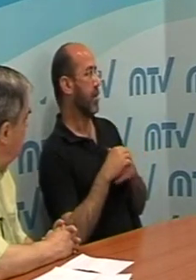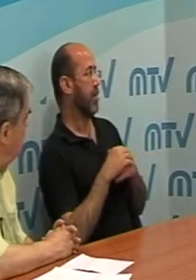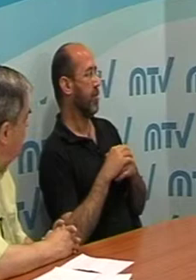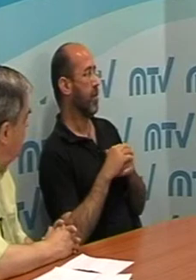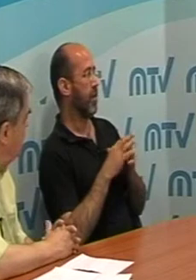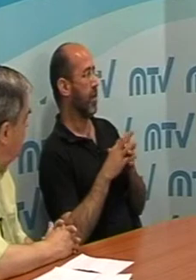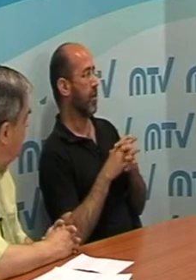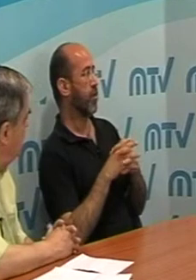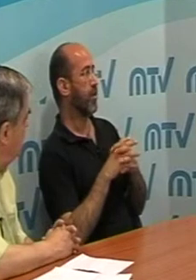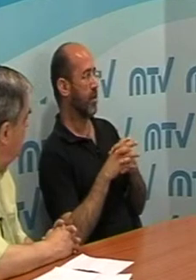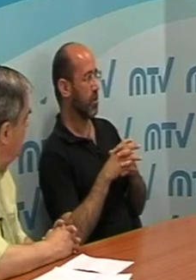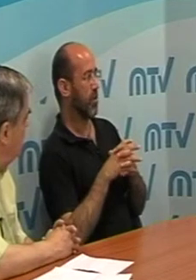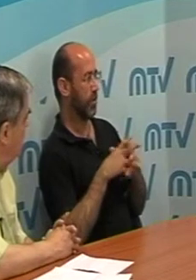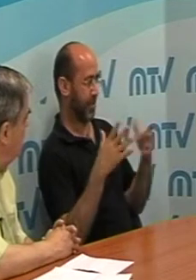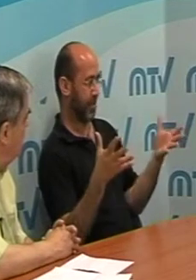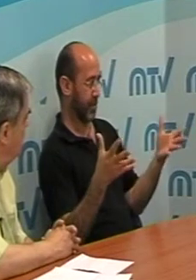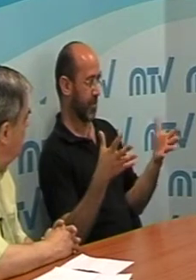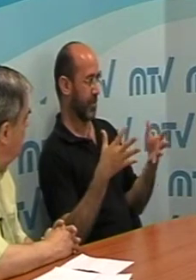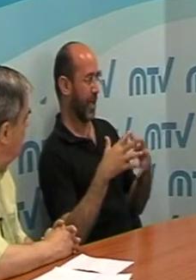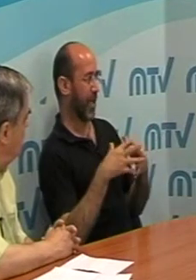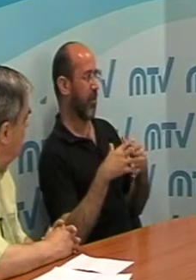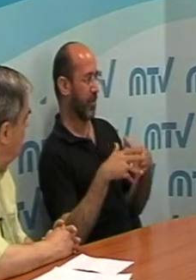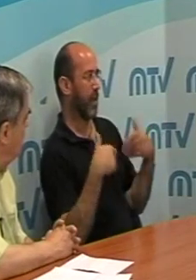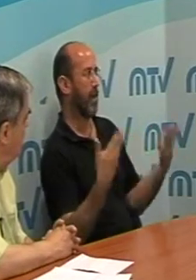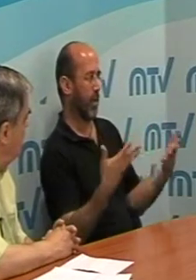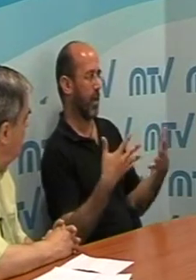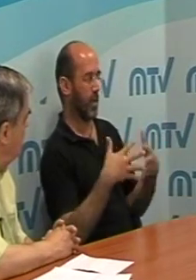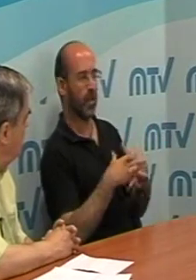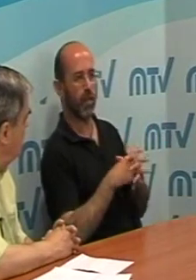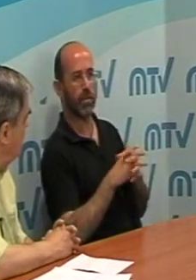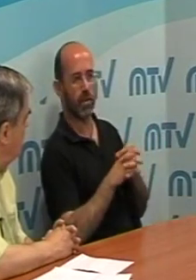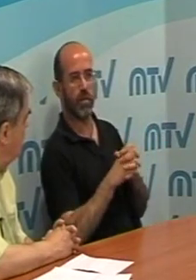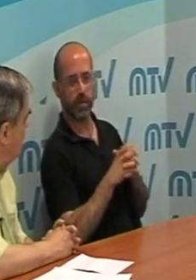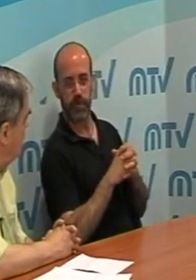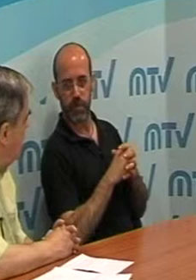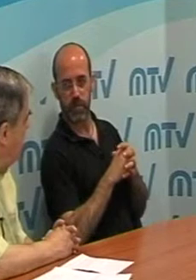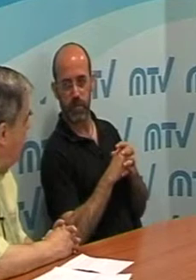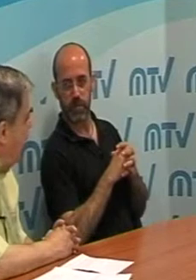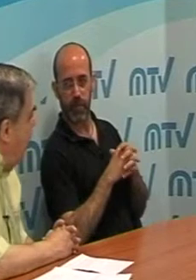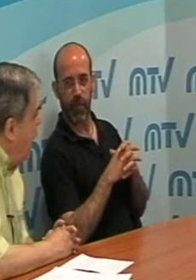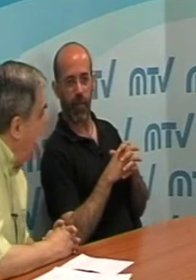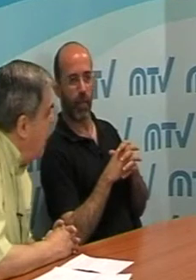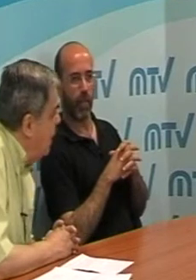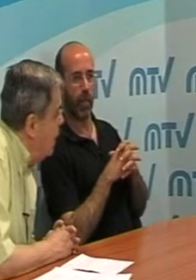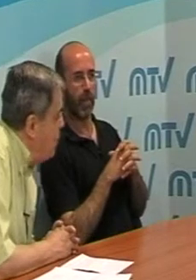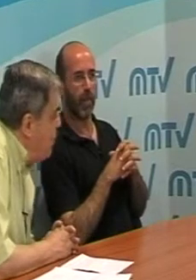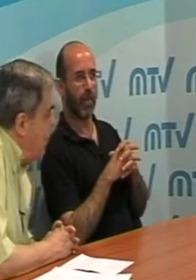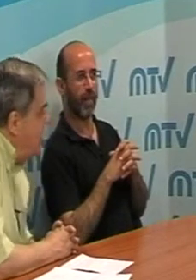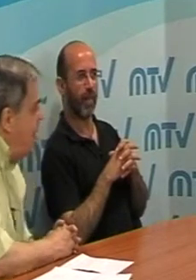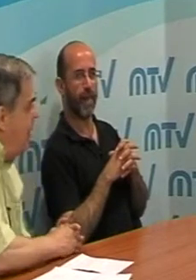también colaboramos con los institutos para que los críos tengan más nivel en lengua de signos.